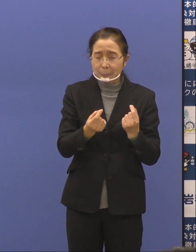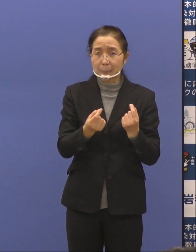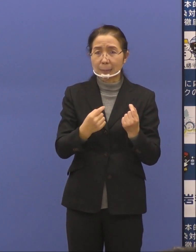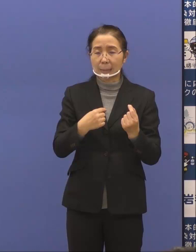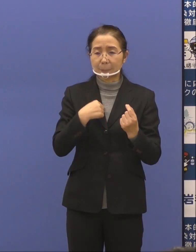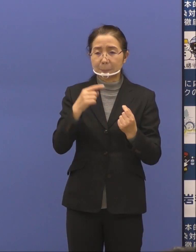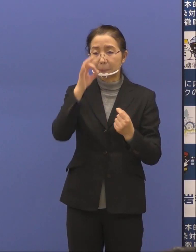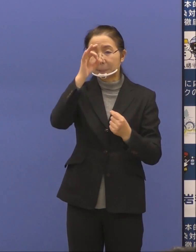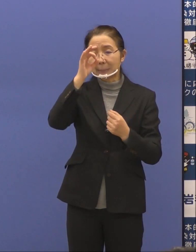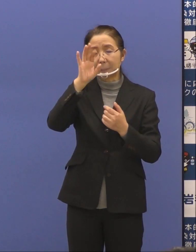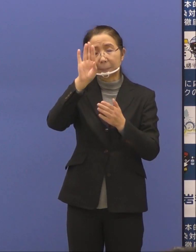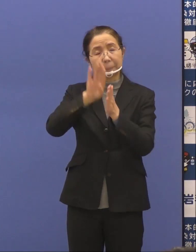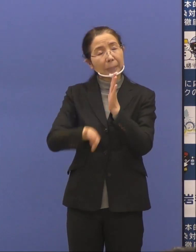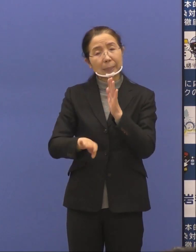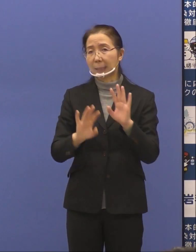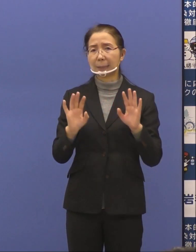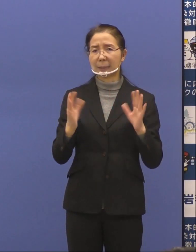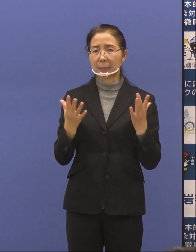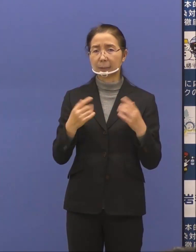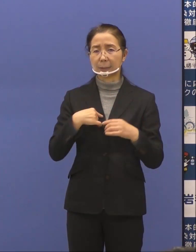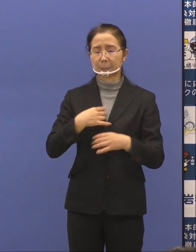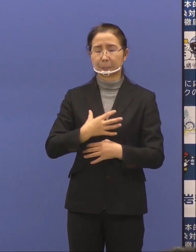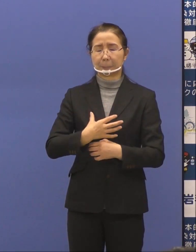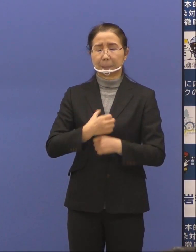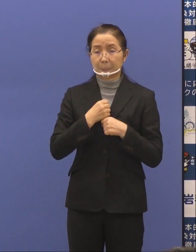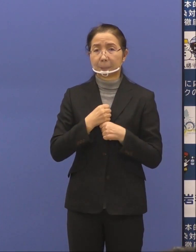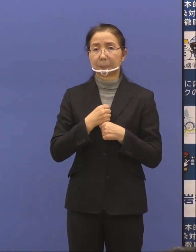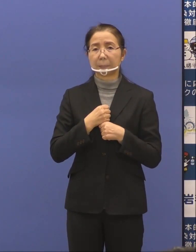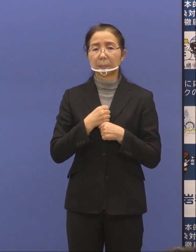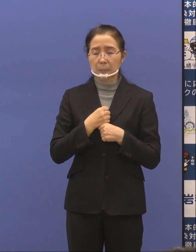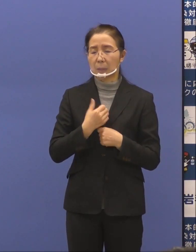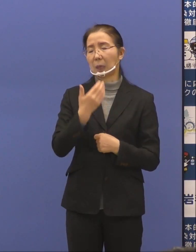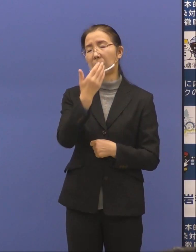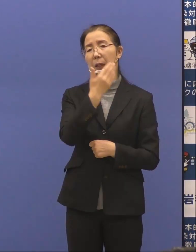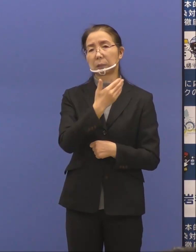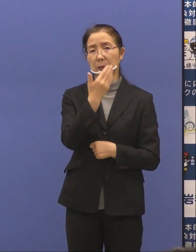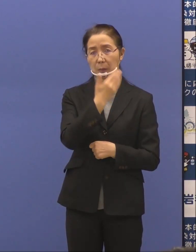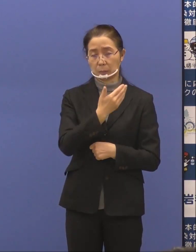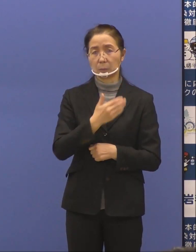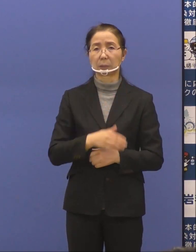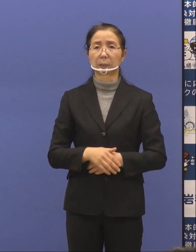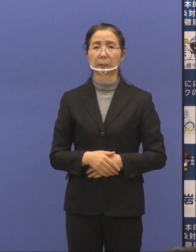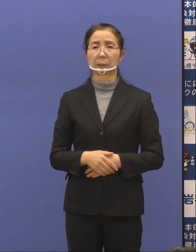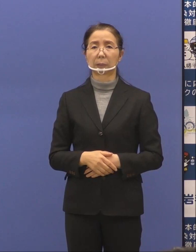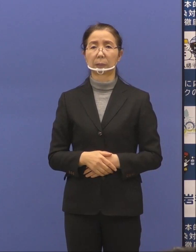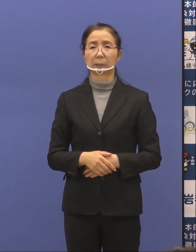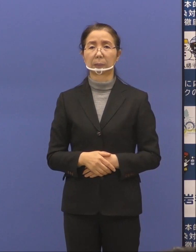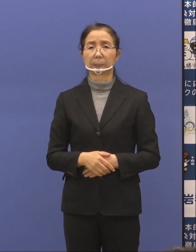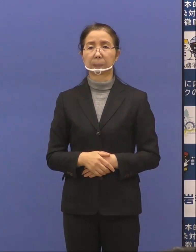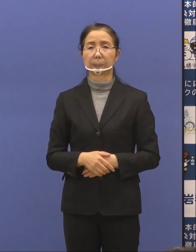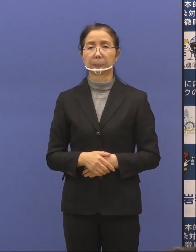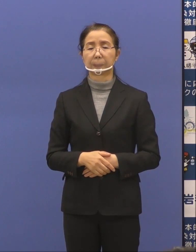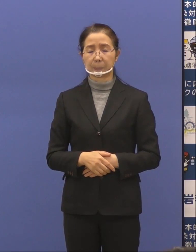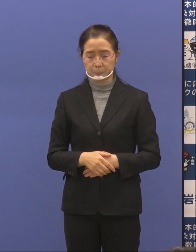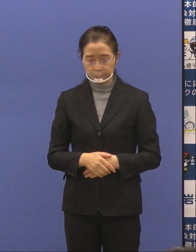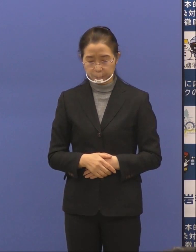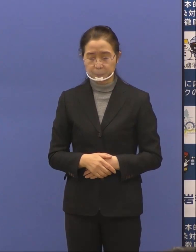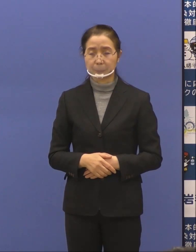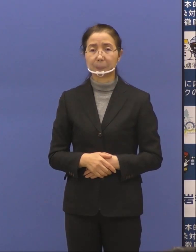見逃しがないようにするということが第一であります。 ありがとうござい